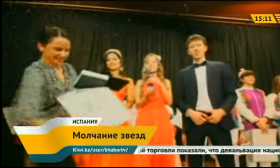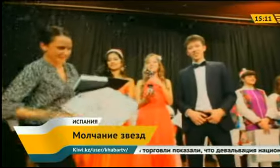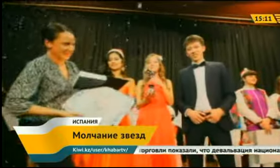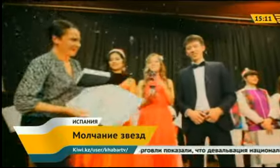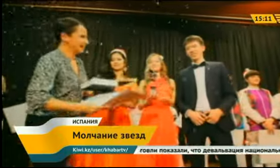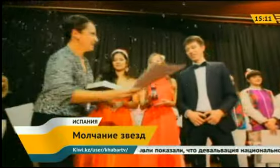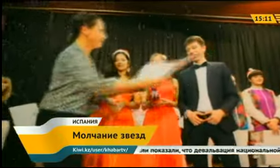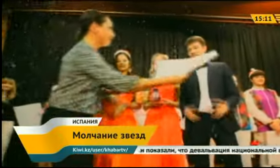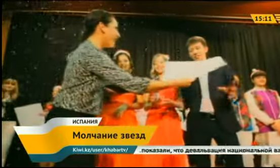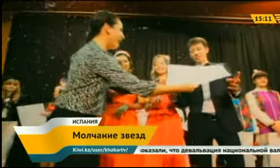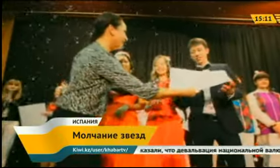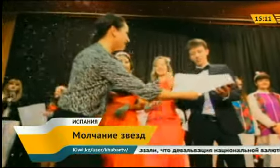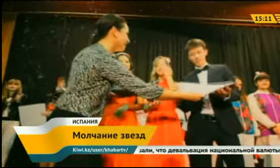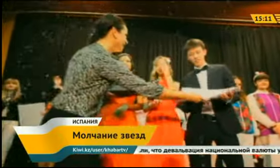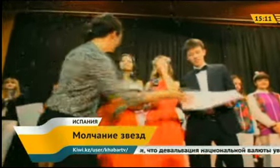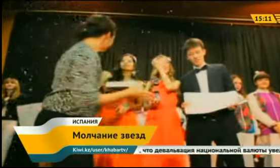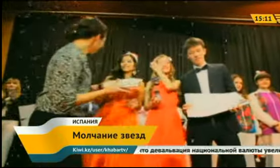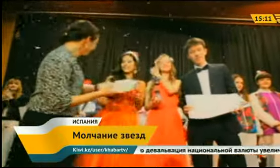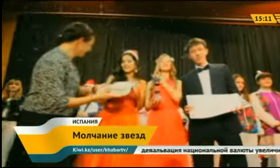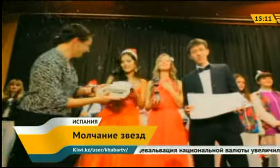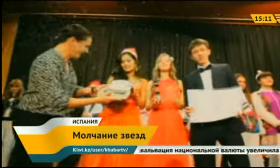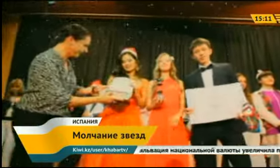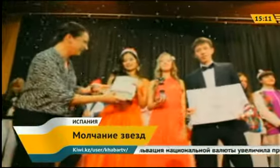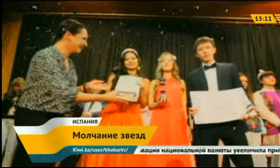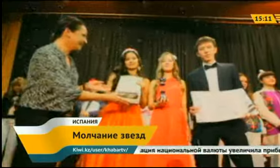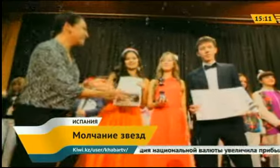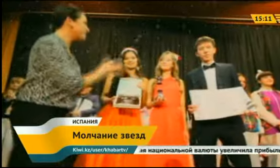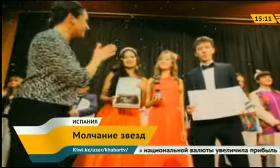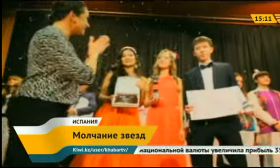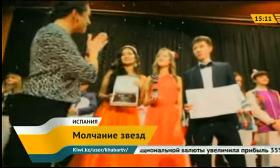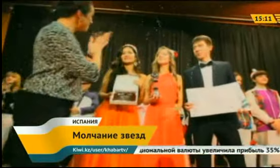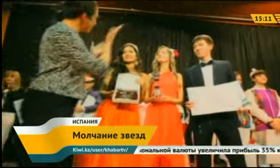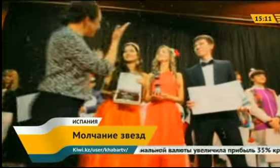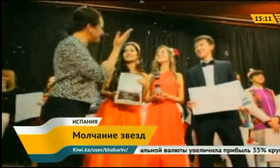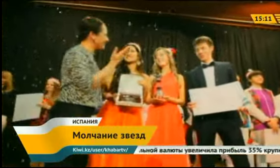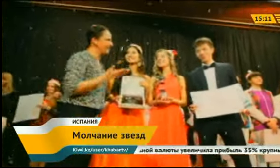будут бояться. Они уже знают, что они могут соревноваться наравне со здоровыми людьми.